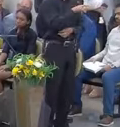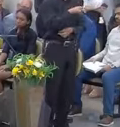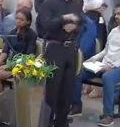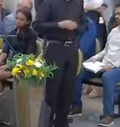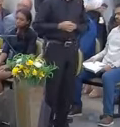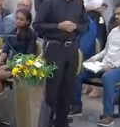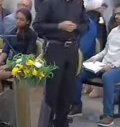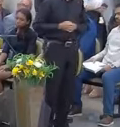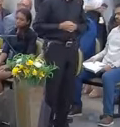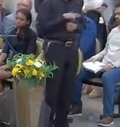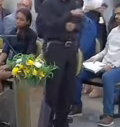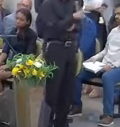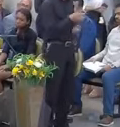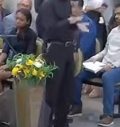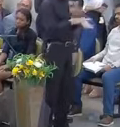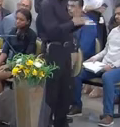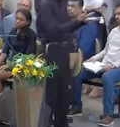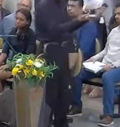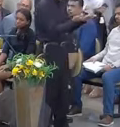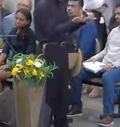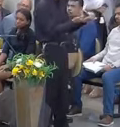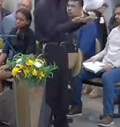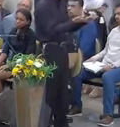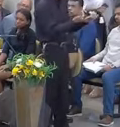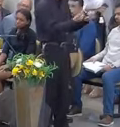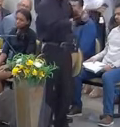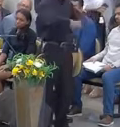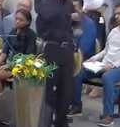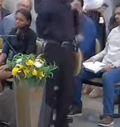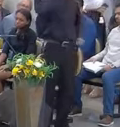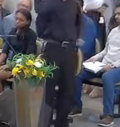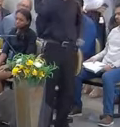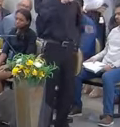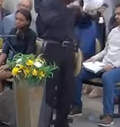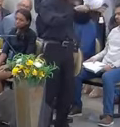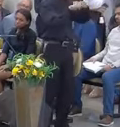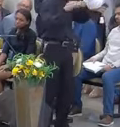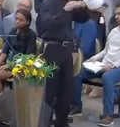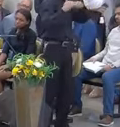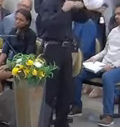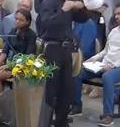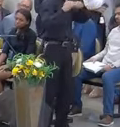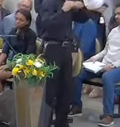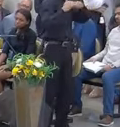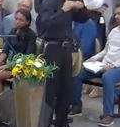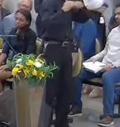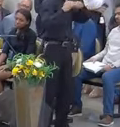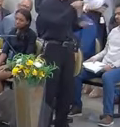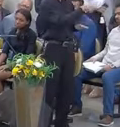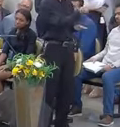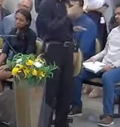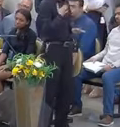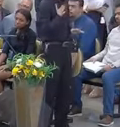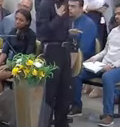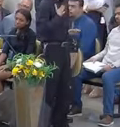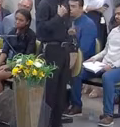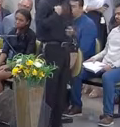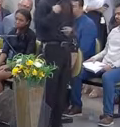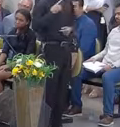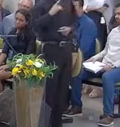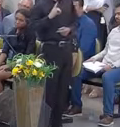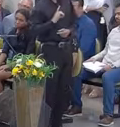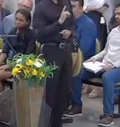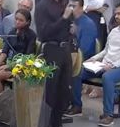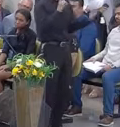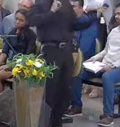tu vens a mim com espada, com lança e com escudo, mas eu vou